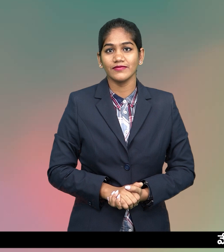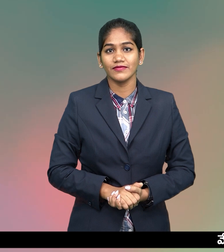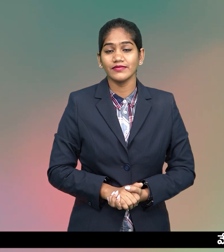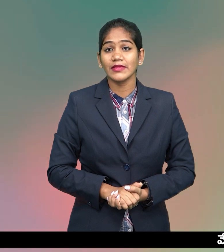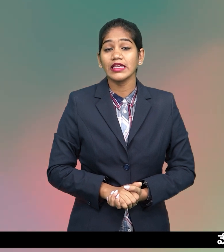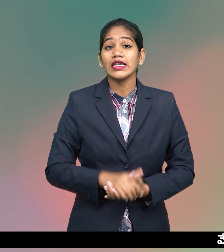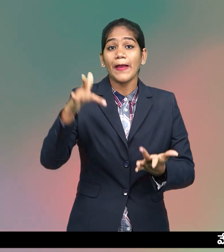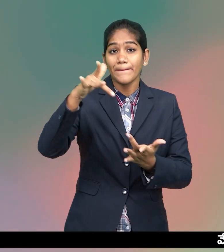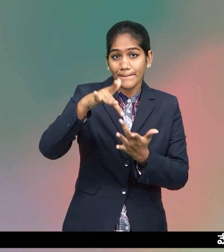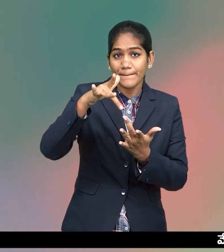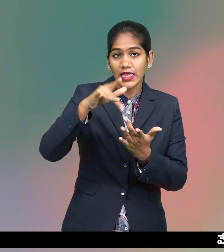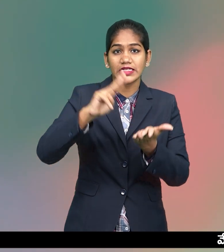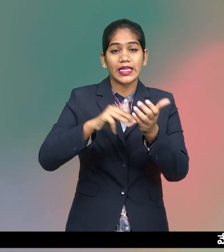మే మధ్యనాటికి